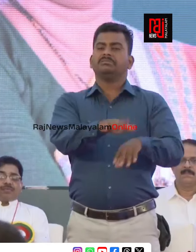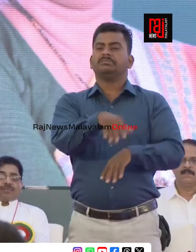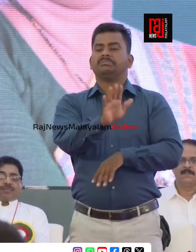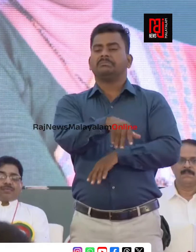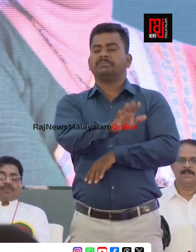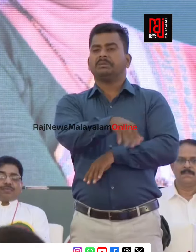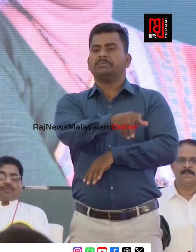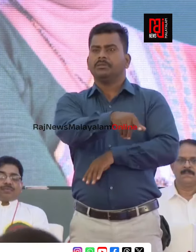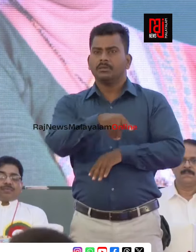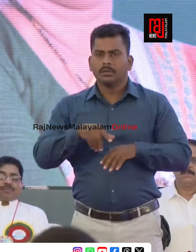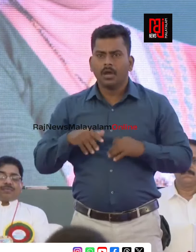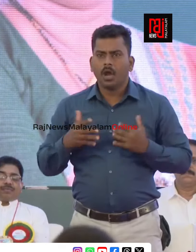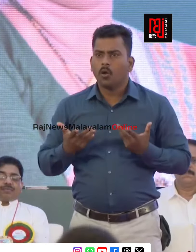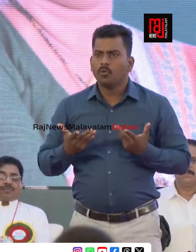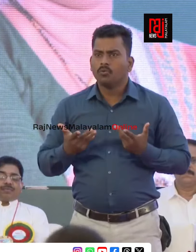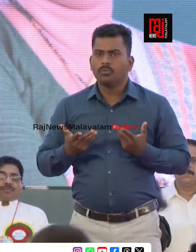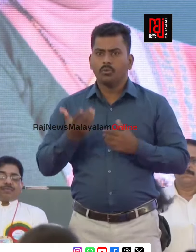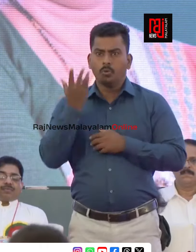മറ്റുള്ളവരുമായി